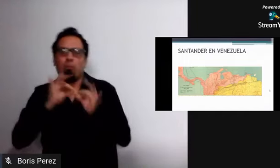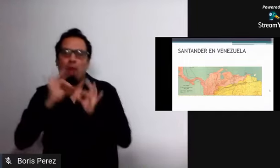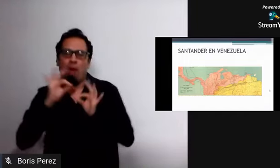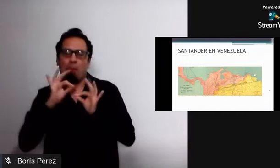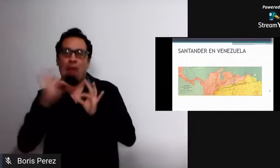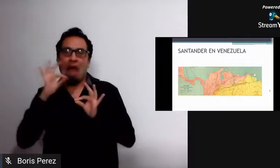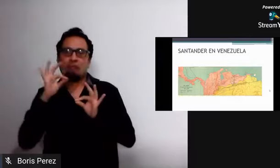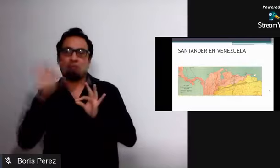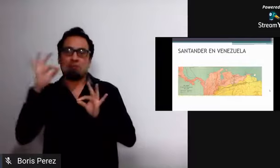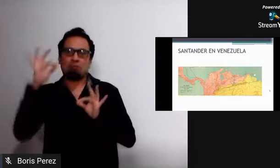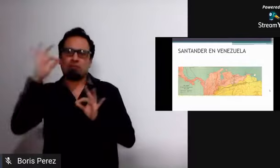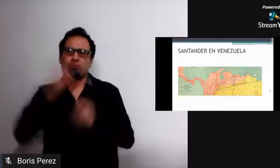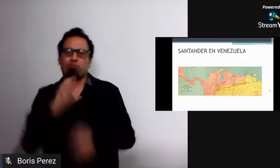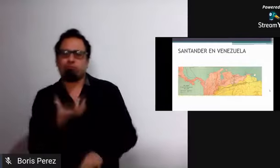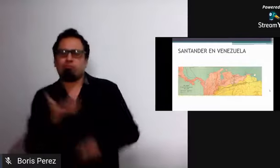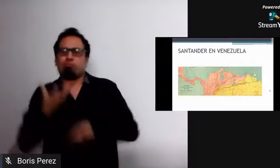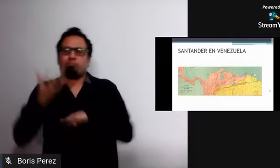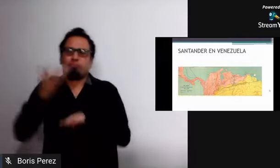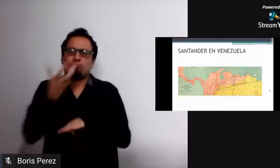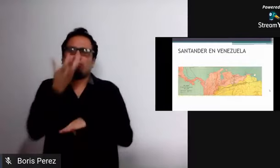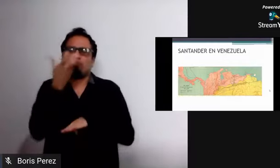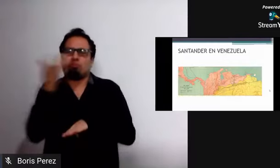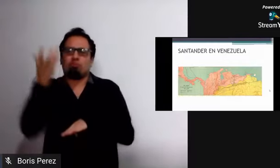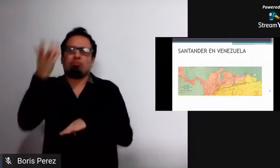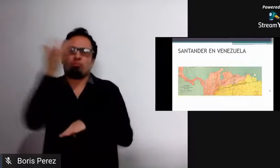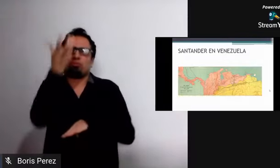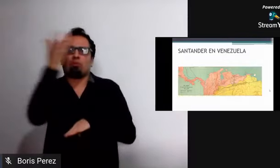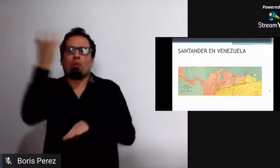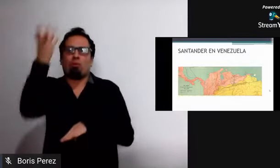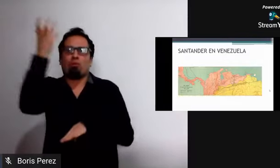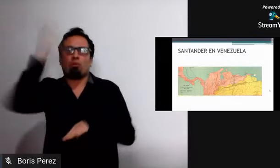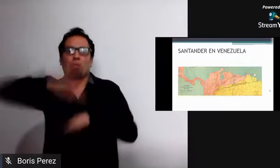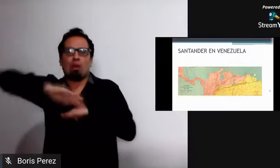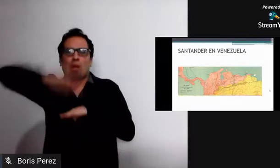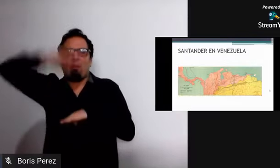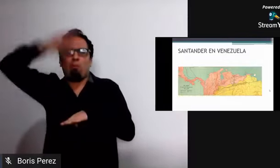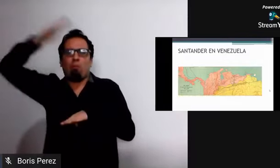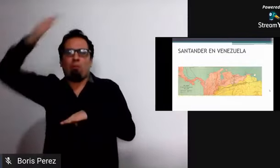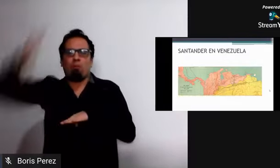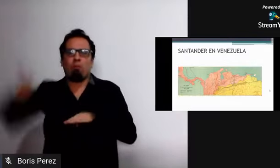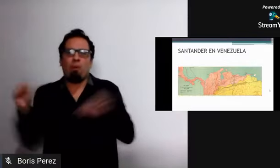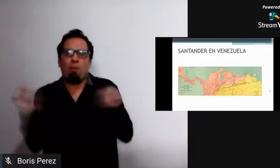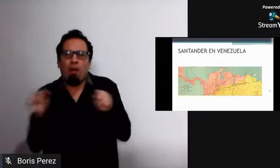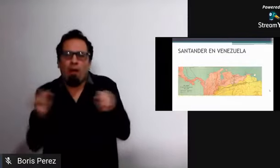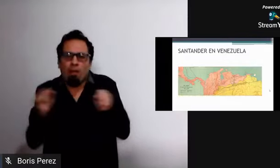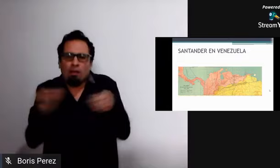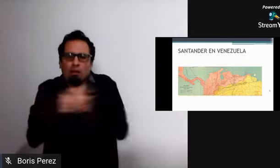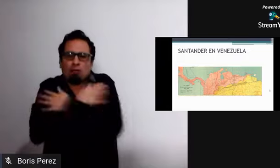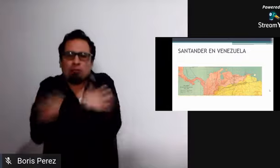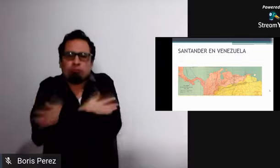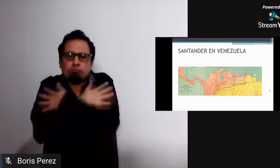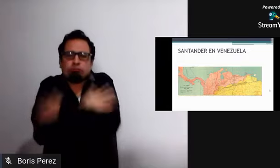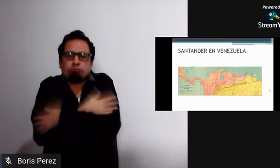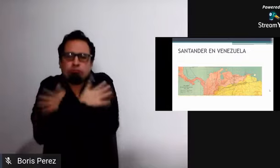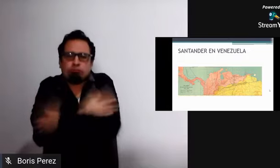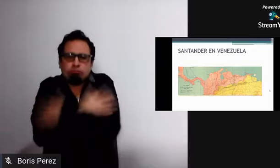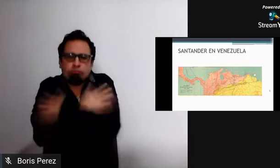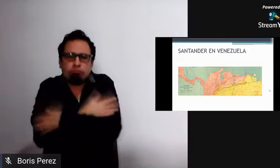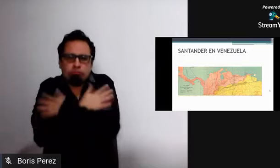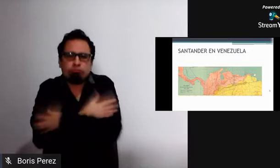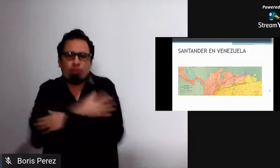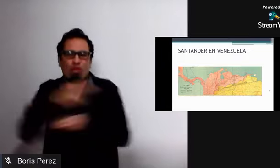el clima se volvió indeleble con ellos, había mucho frío y en medio pues de esas circunstancias en las que